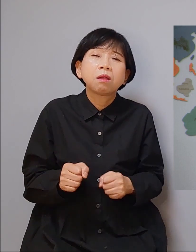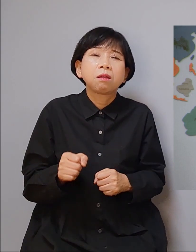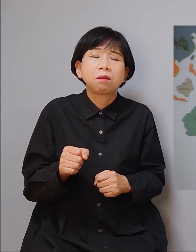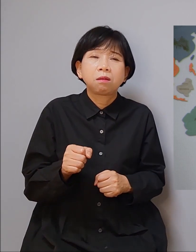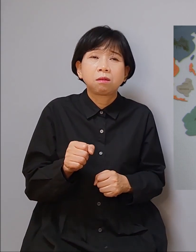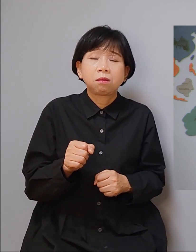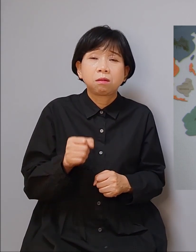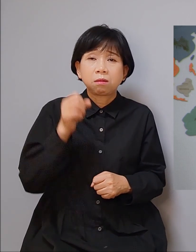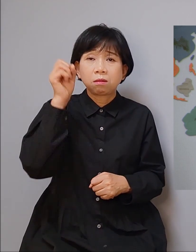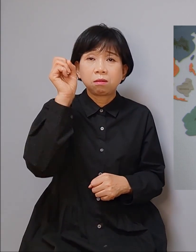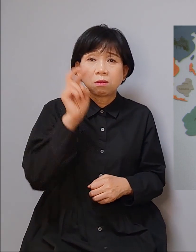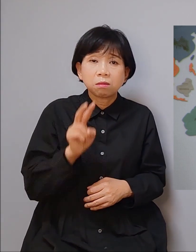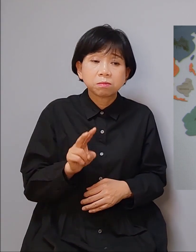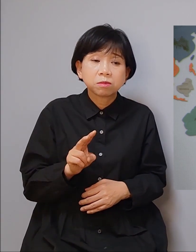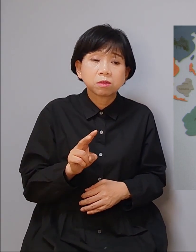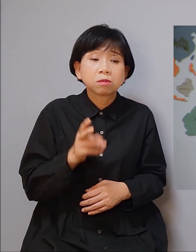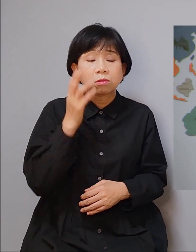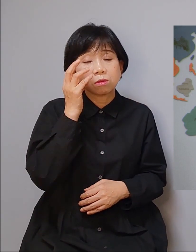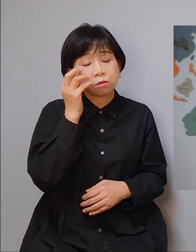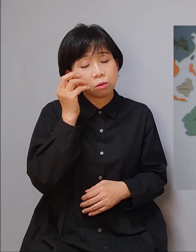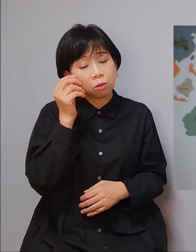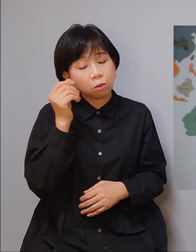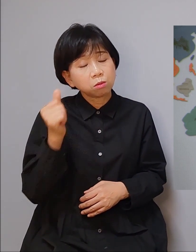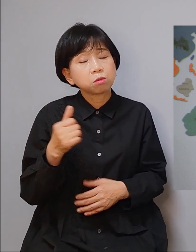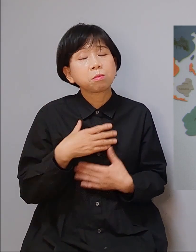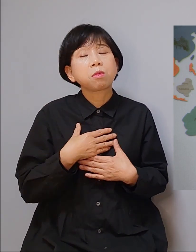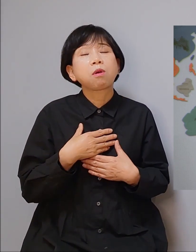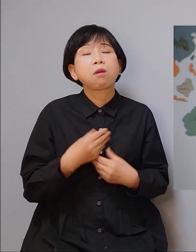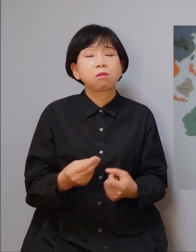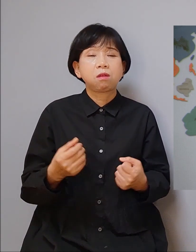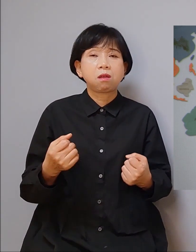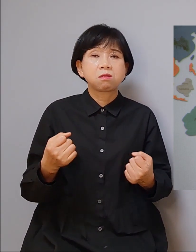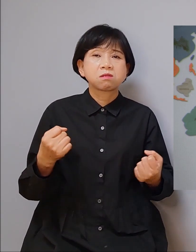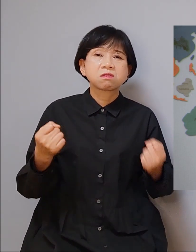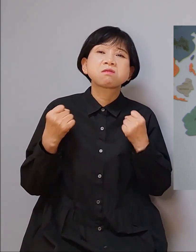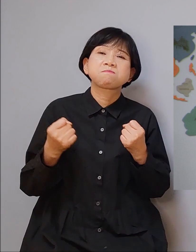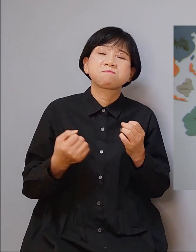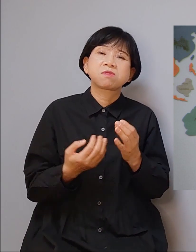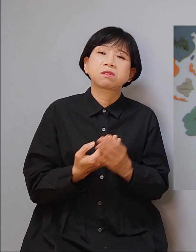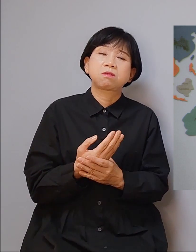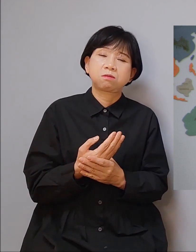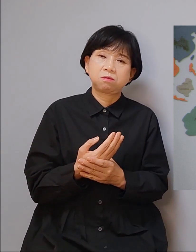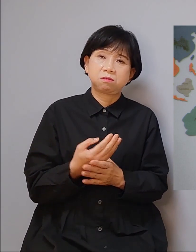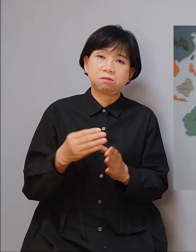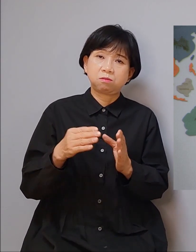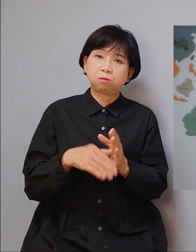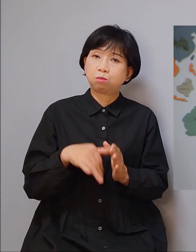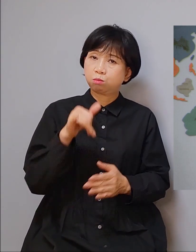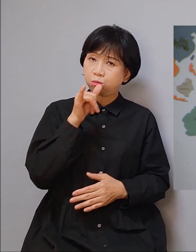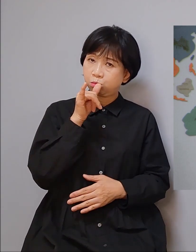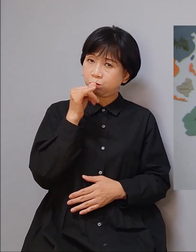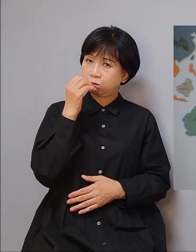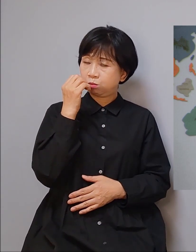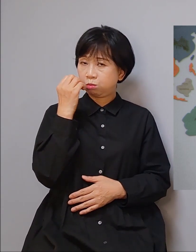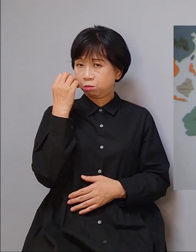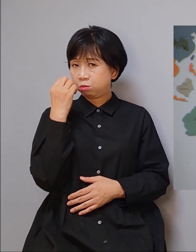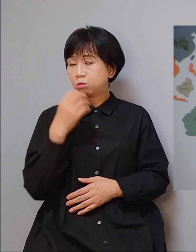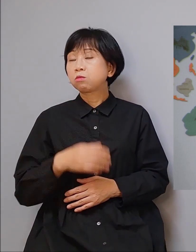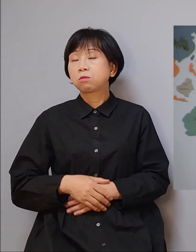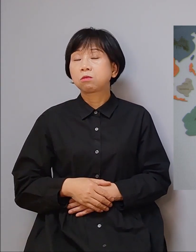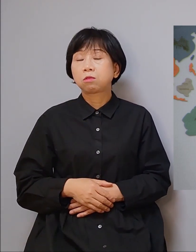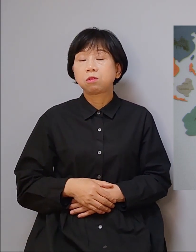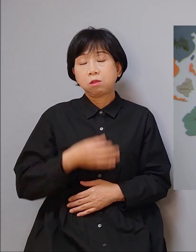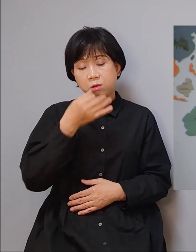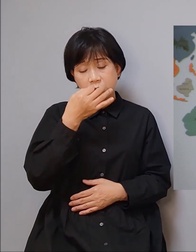그럴 때 갑자기 오히려 적응이 되면서 편안해져 샘이 솟아날 때가 있습니다. 무척이나 힘들어서